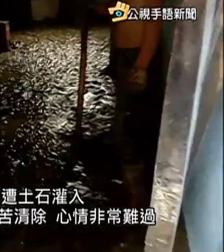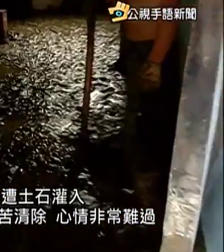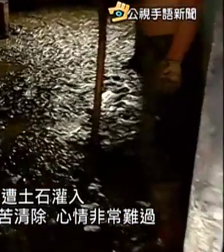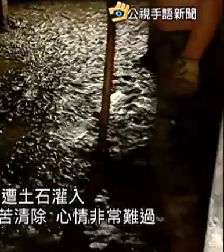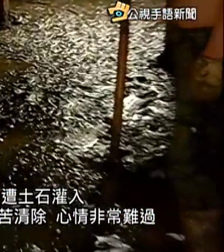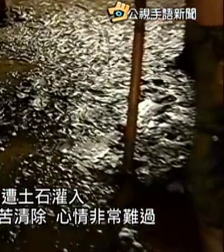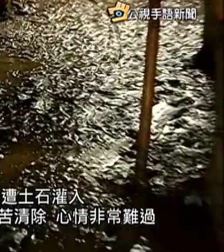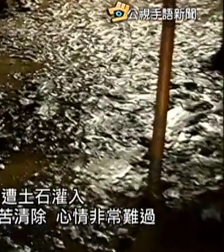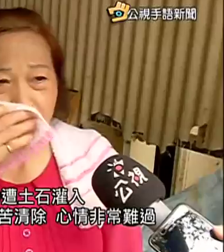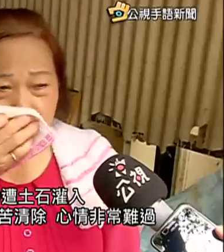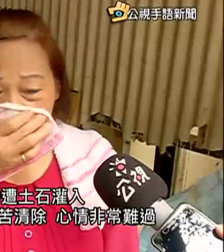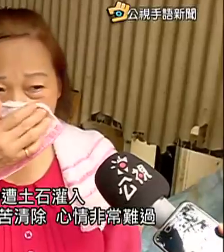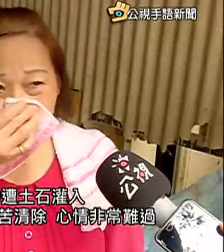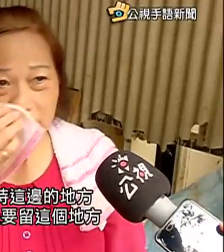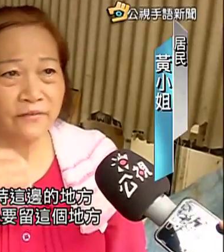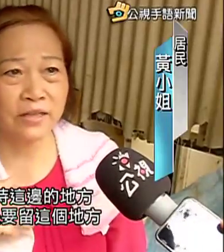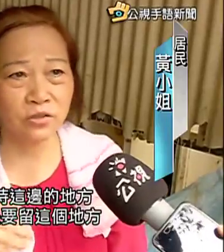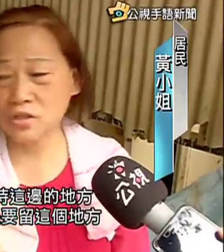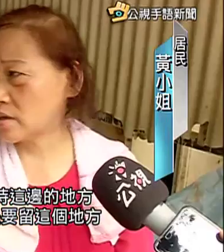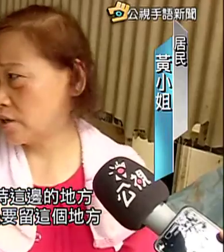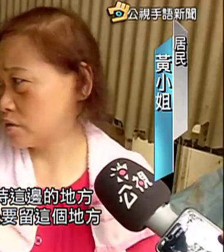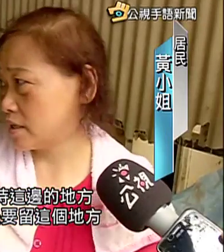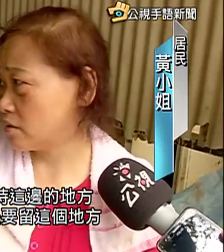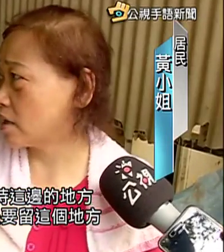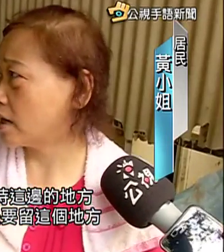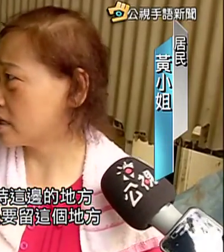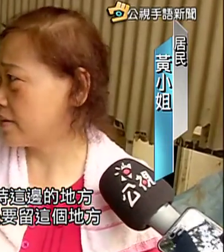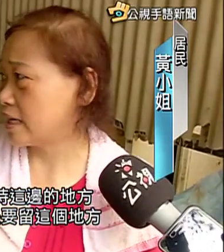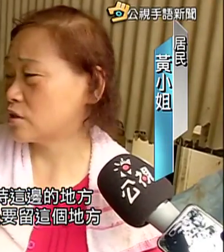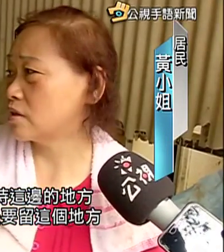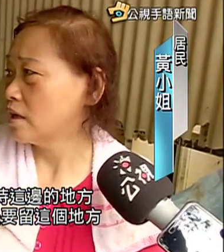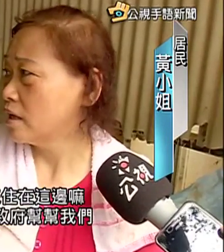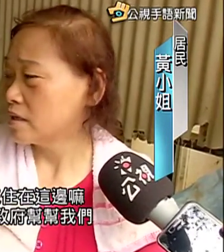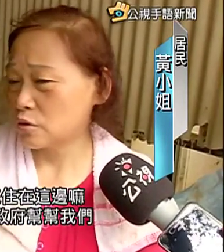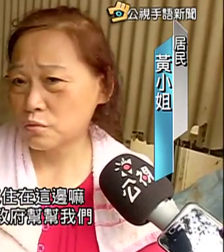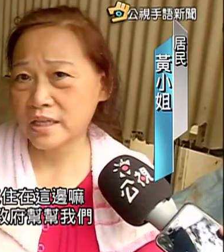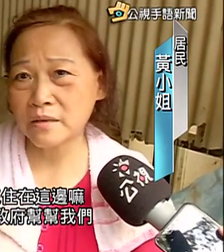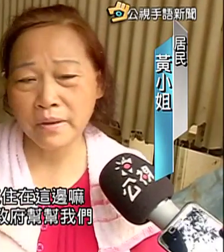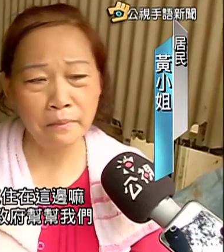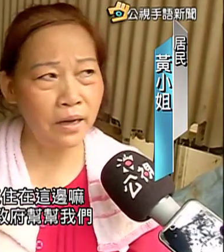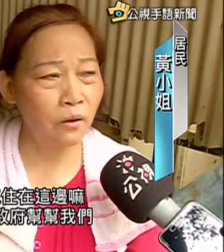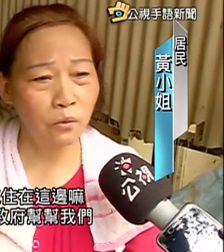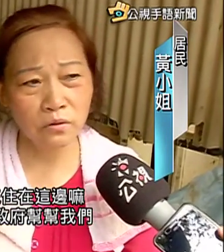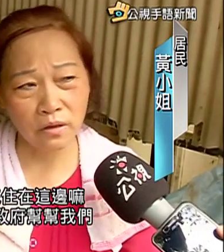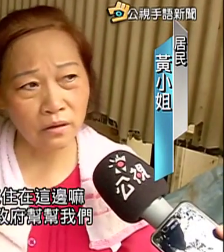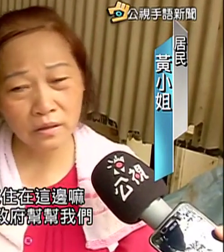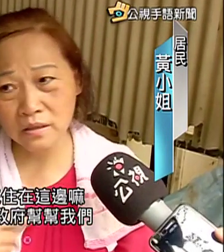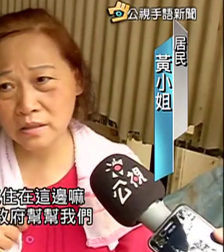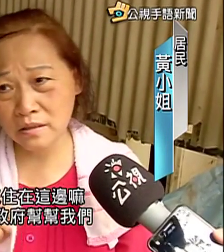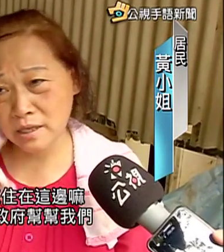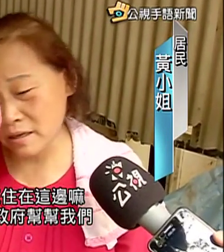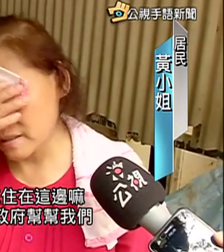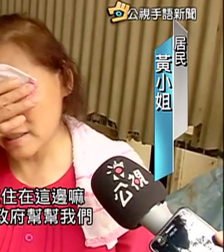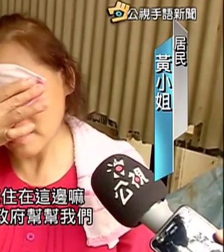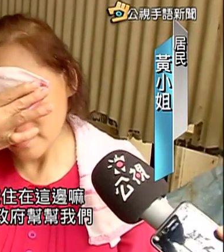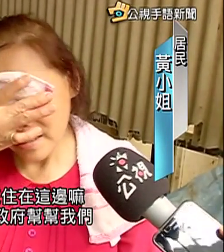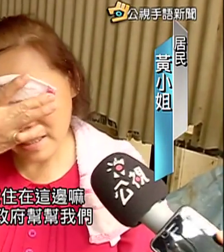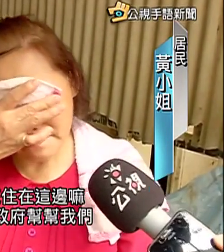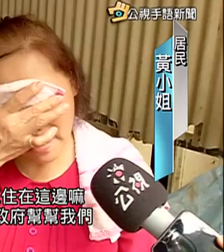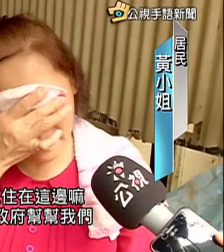非常难过。 保持这边的地方，就是留着这个地方来住在这边吧。我说到，请帮忙